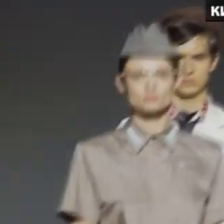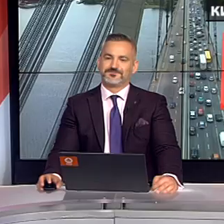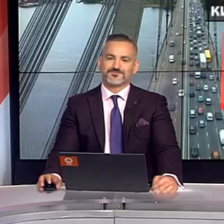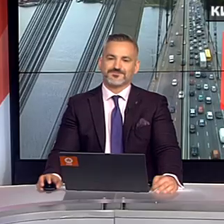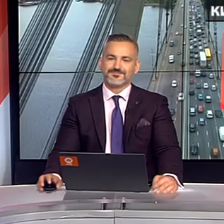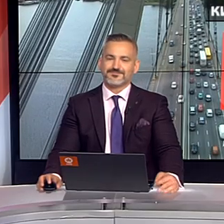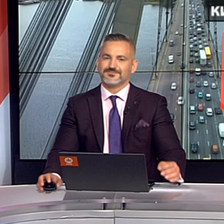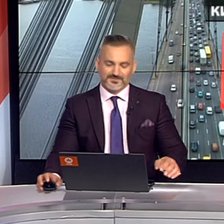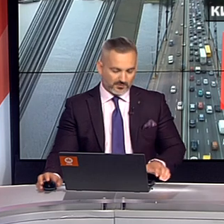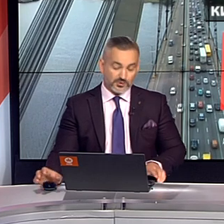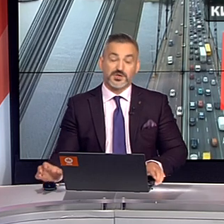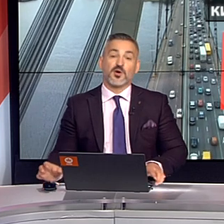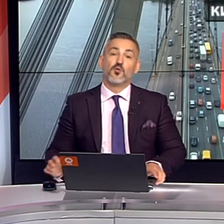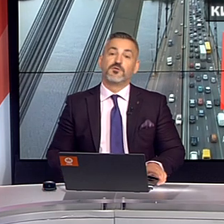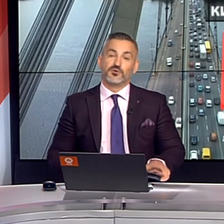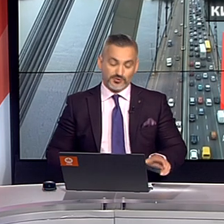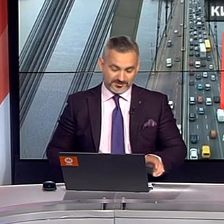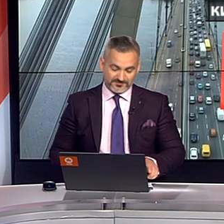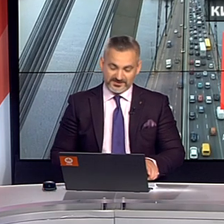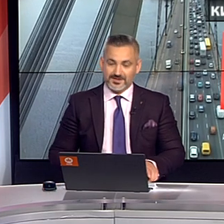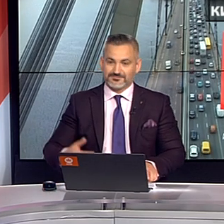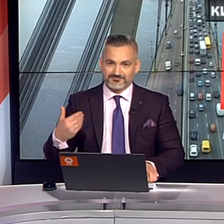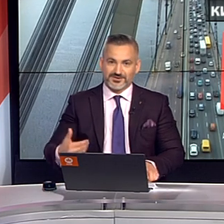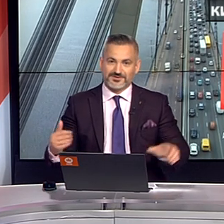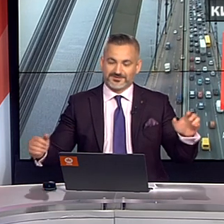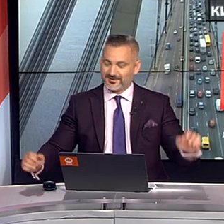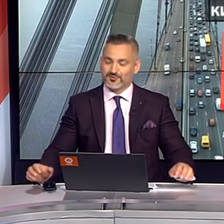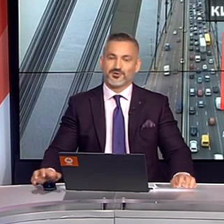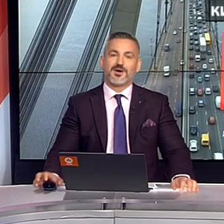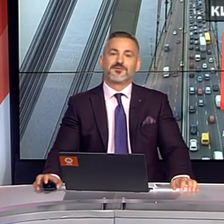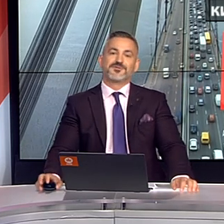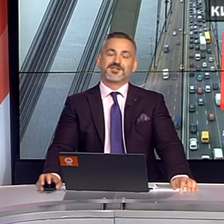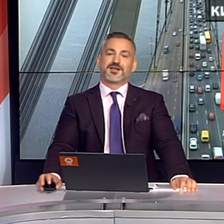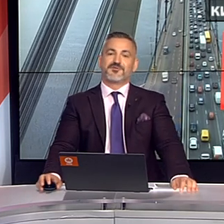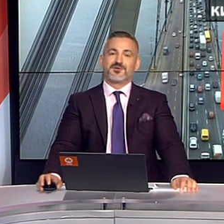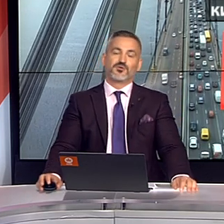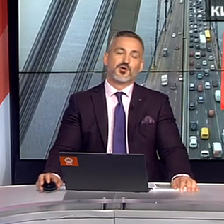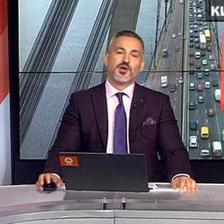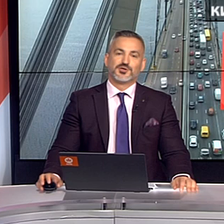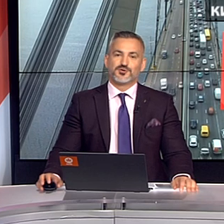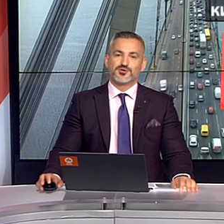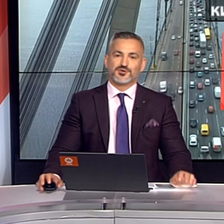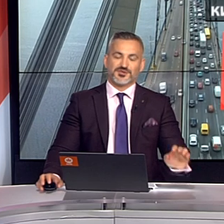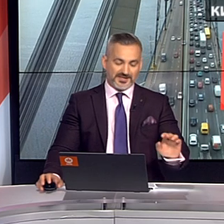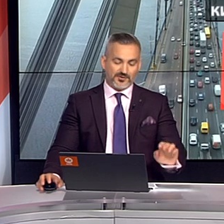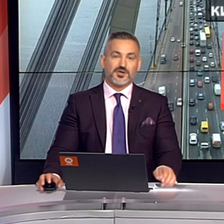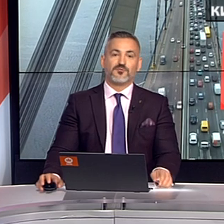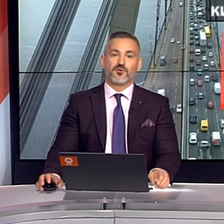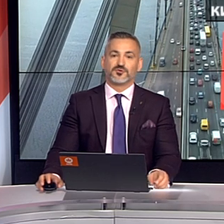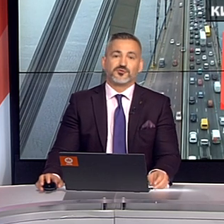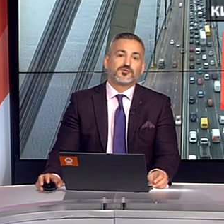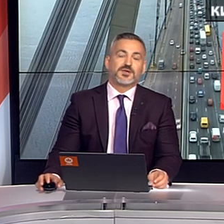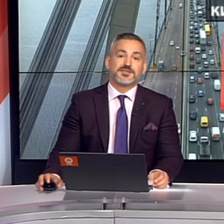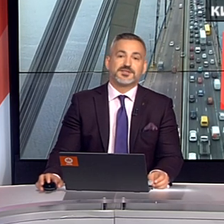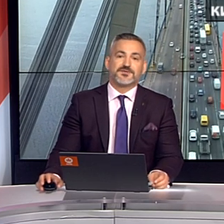рік. Просто як у ведучих. Все для того, щоб вести ефір, було зручно, стильно і